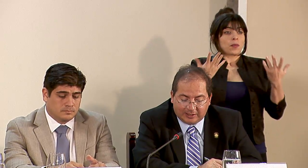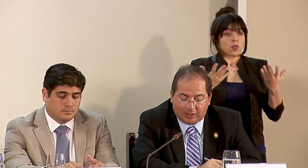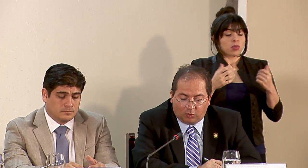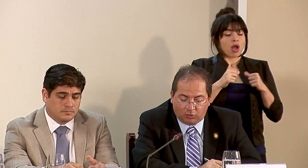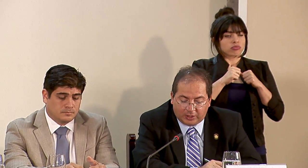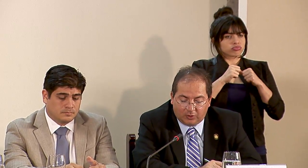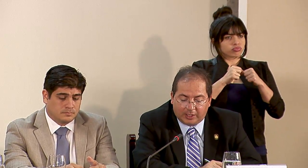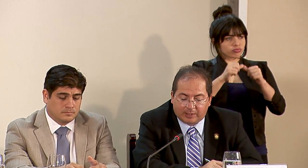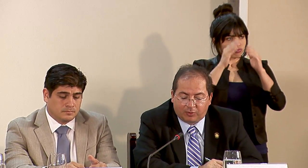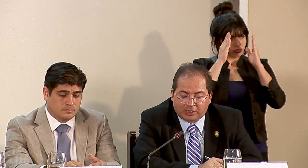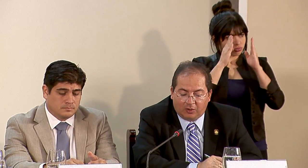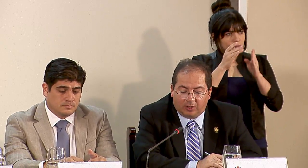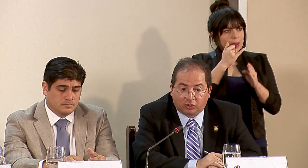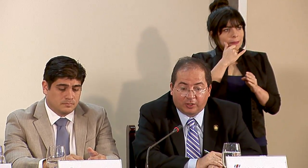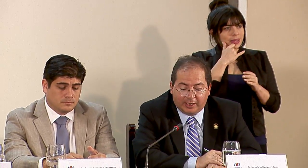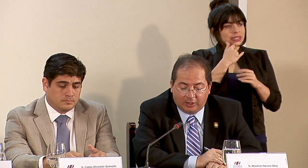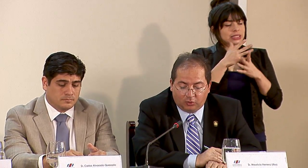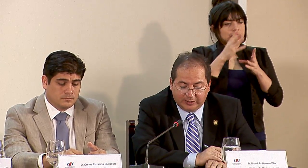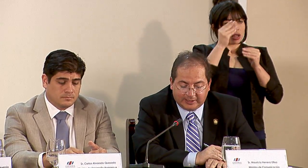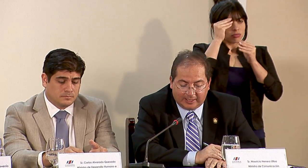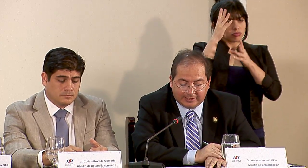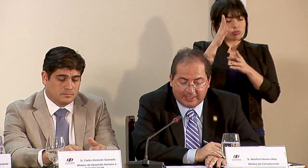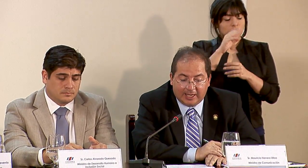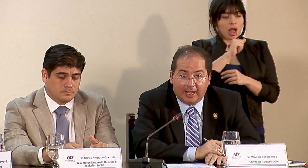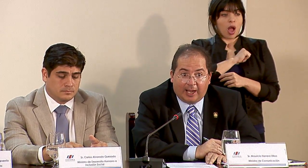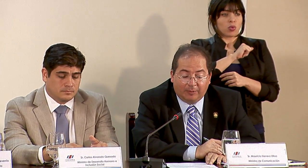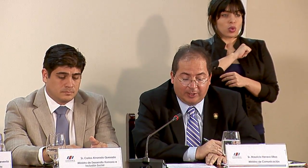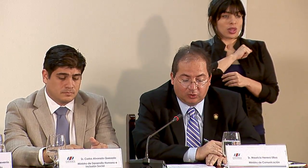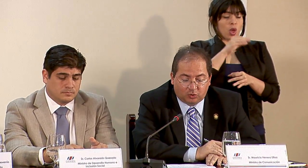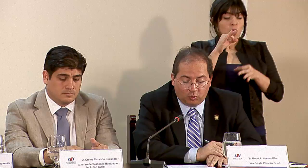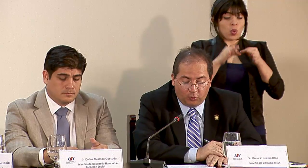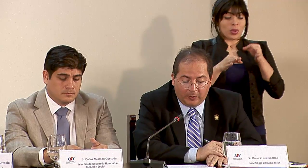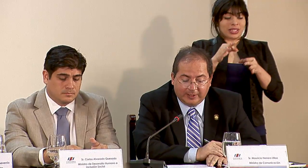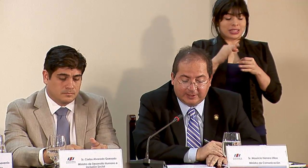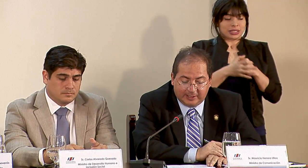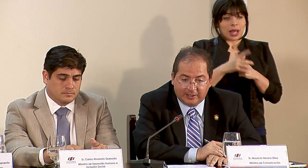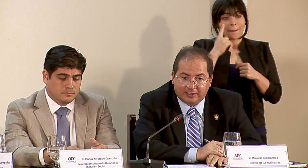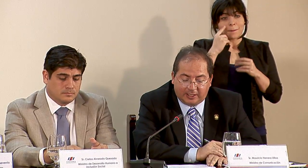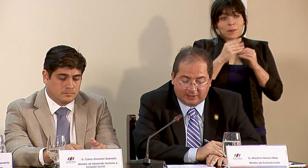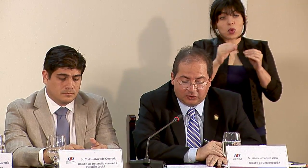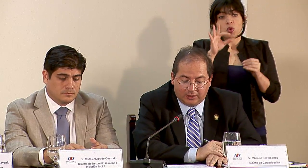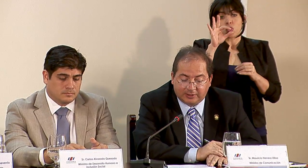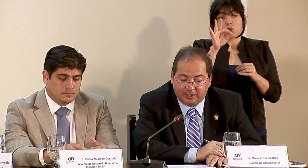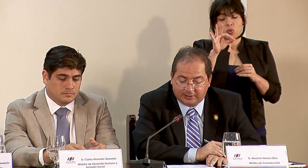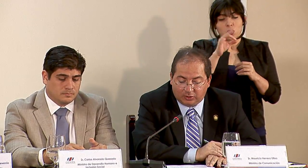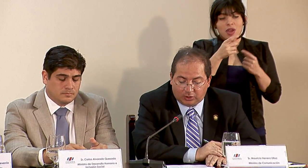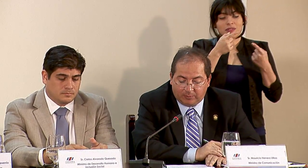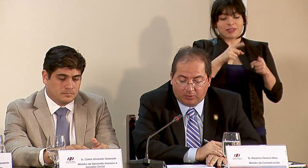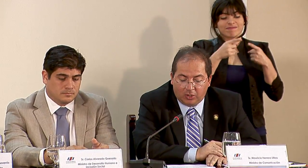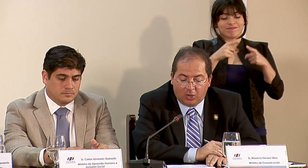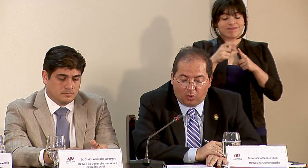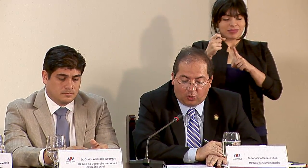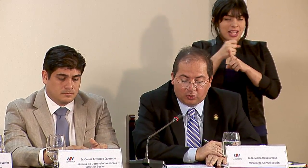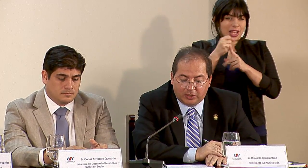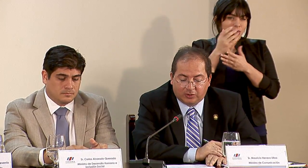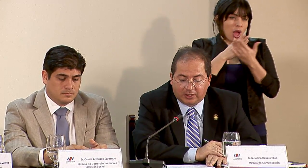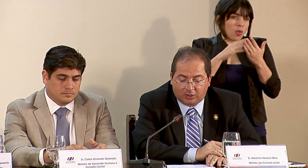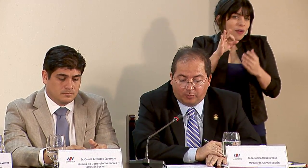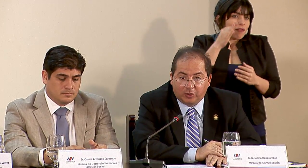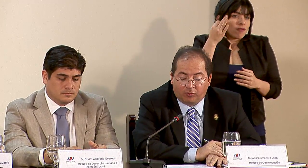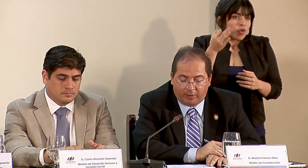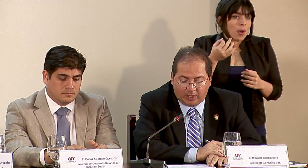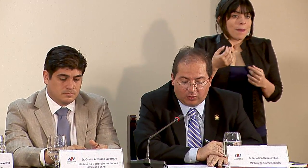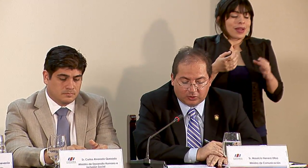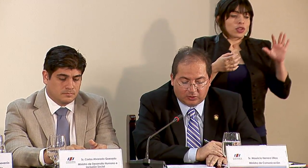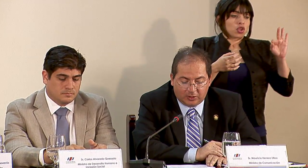mantenido atenta a lo ocurrido y ha reportado a autoridades judiciales al menos nueve incidentes de agresiones de distinto tipo ocurridos